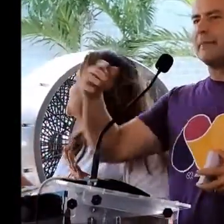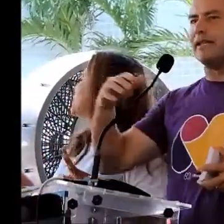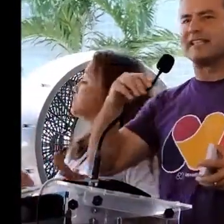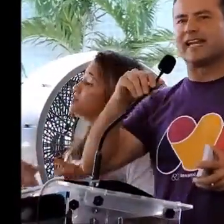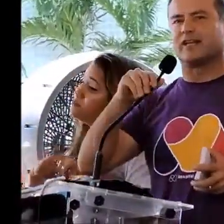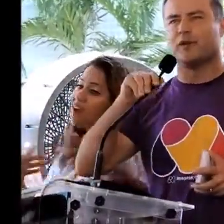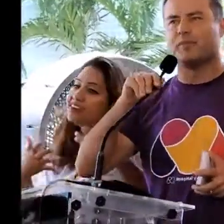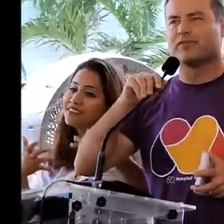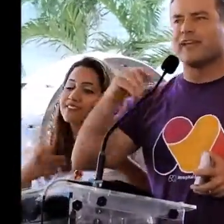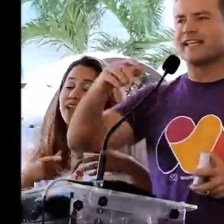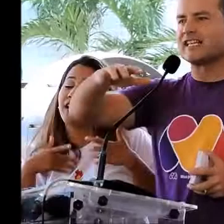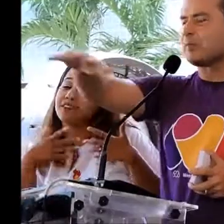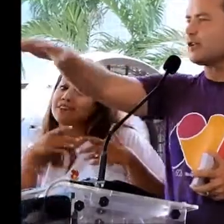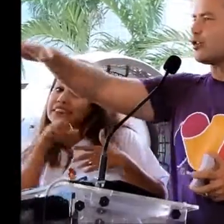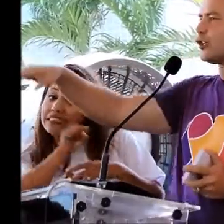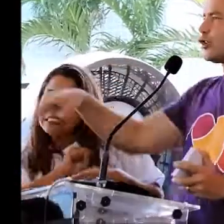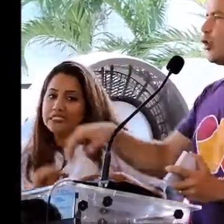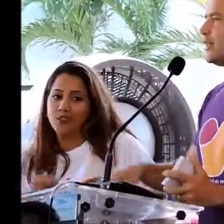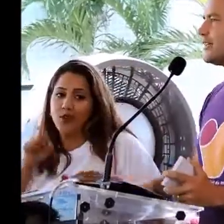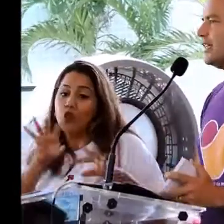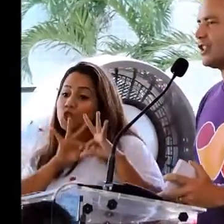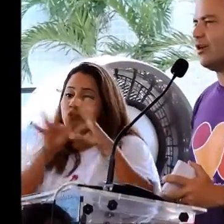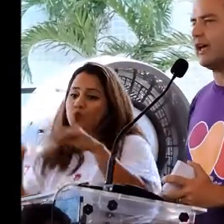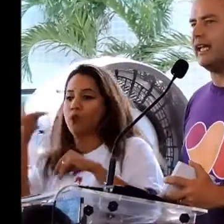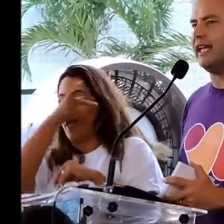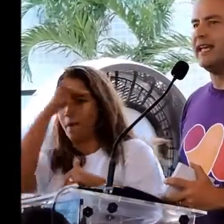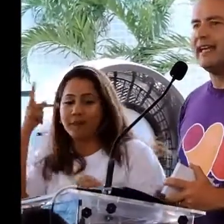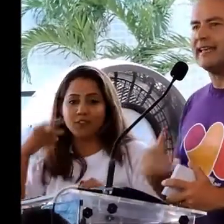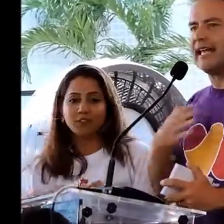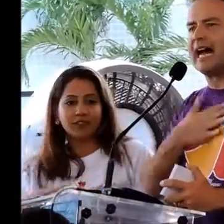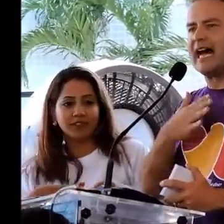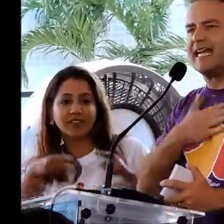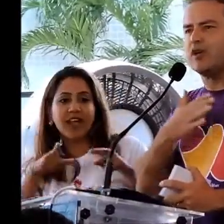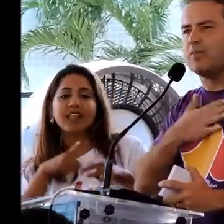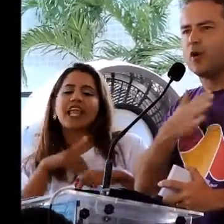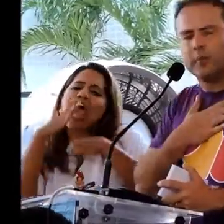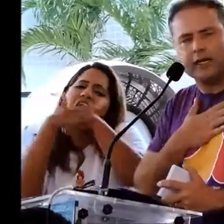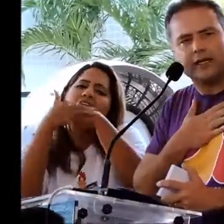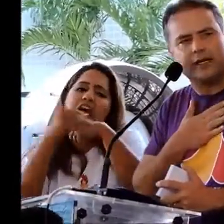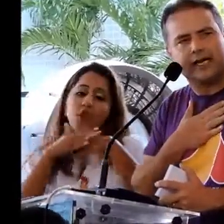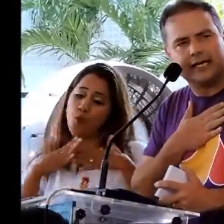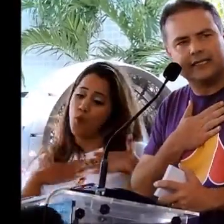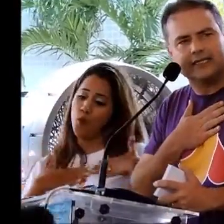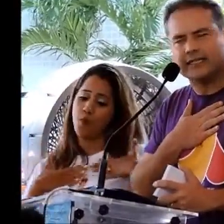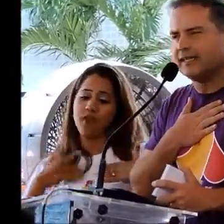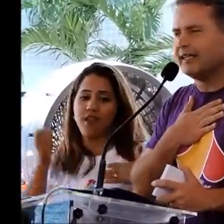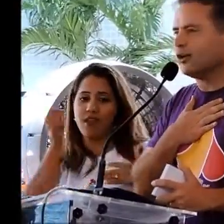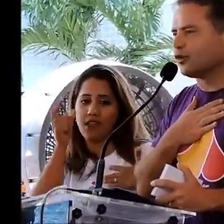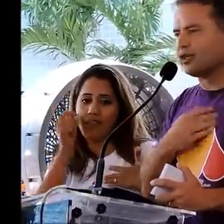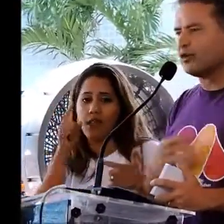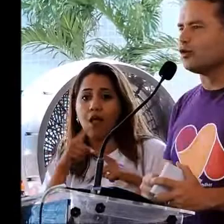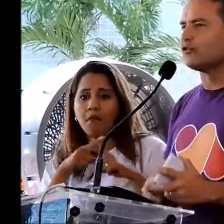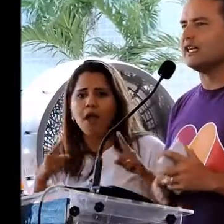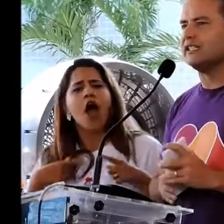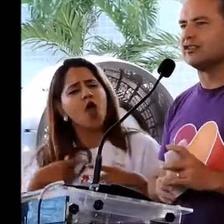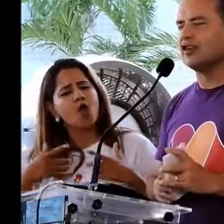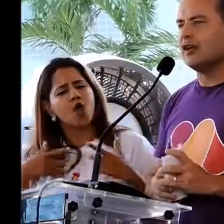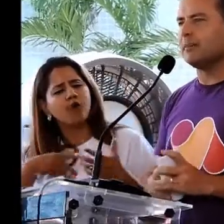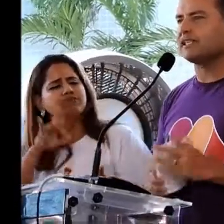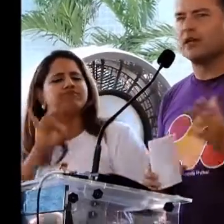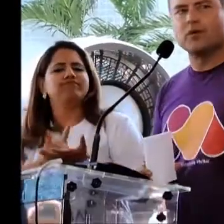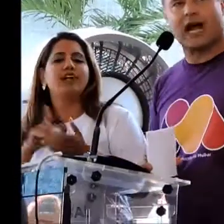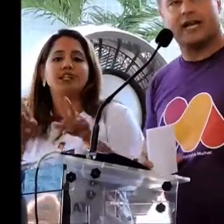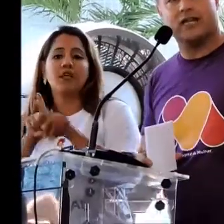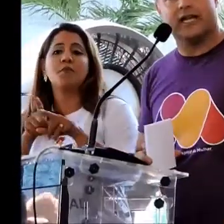Mas certamente, senador, essas pessoas todas que estão aqui têm carinho por mim, grande. E eu não tenho dúvida